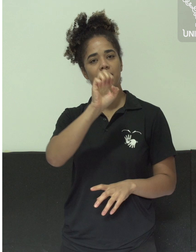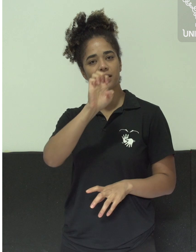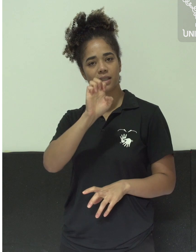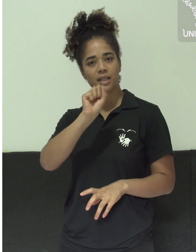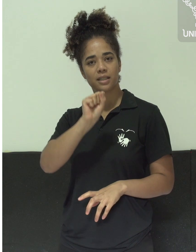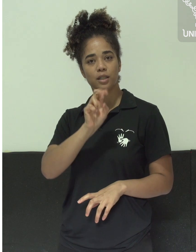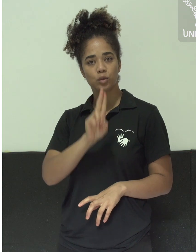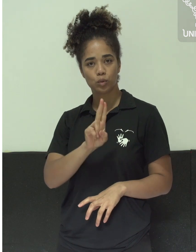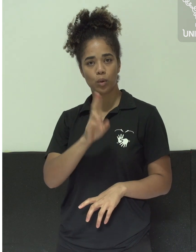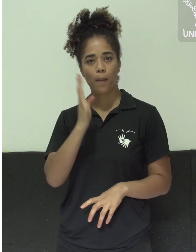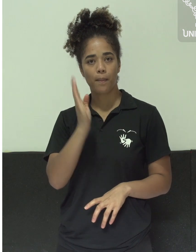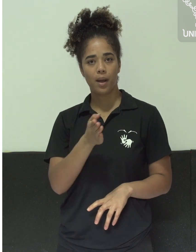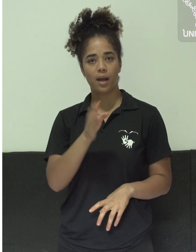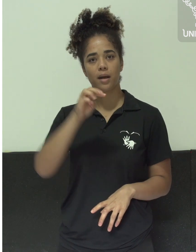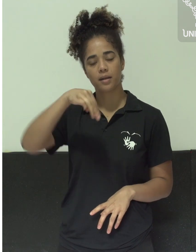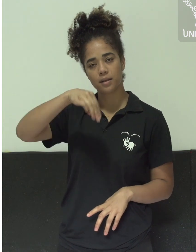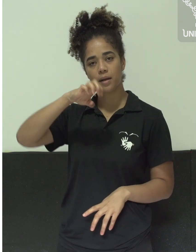CEPSU/MEC.